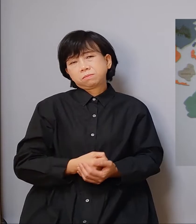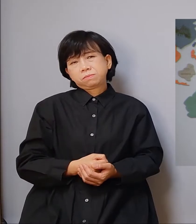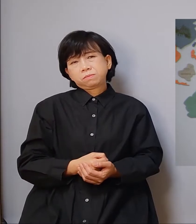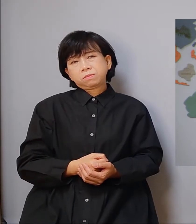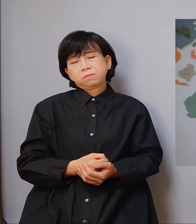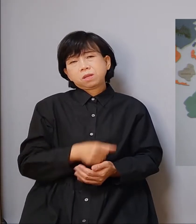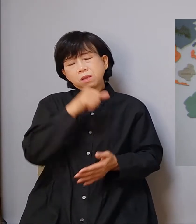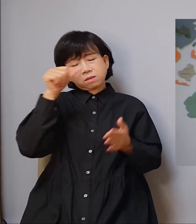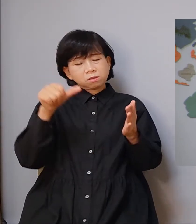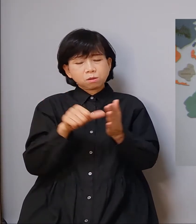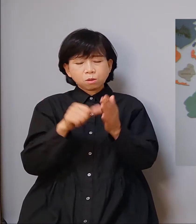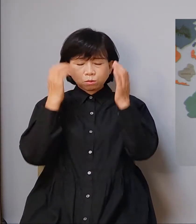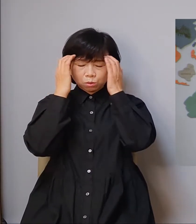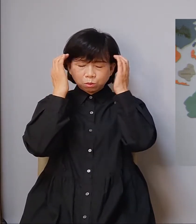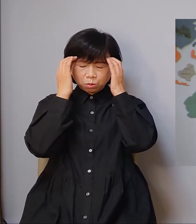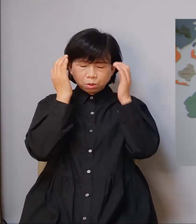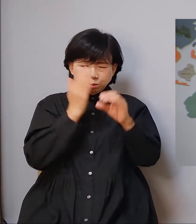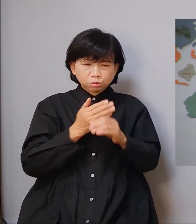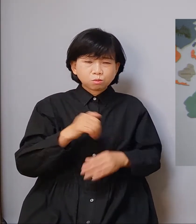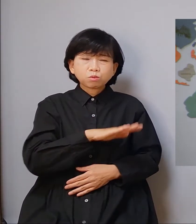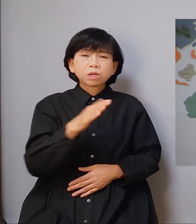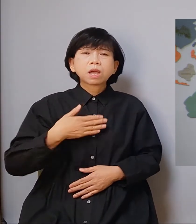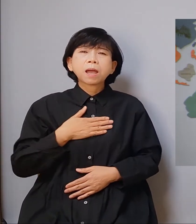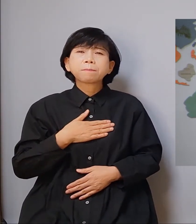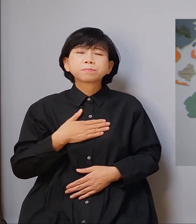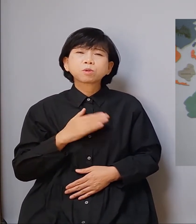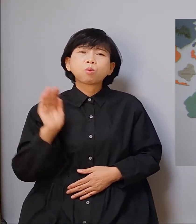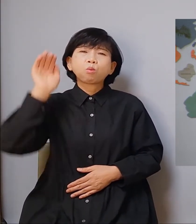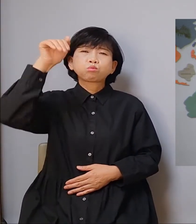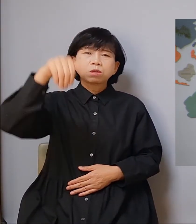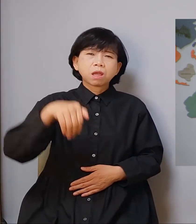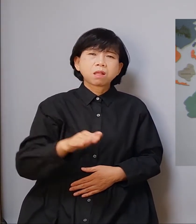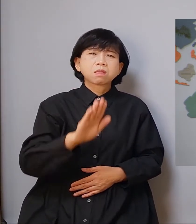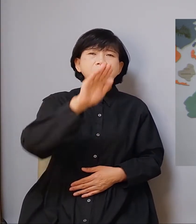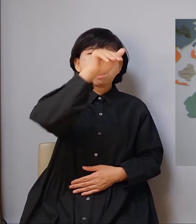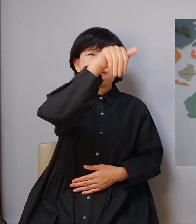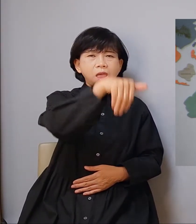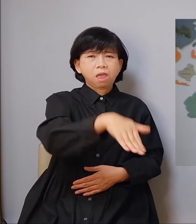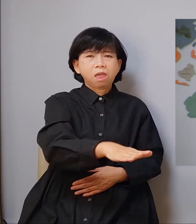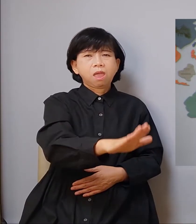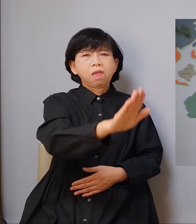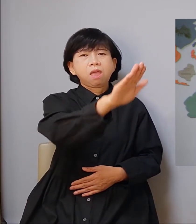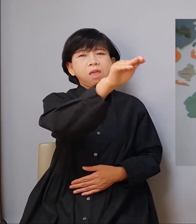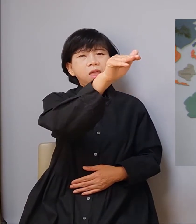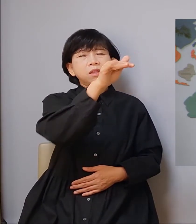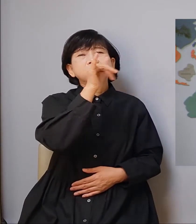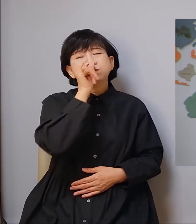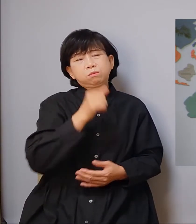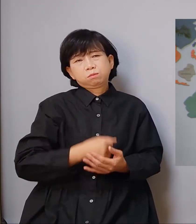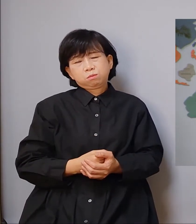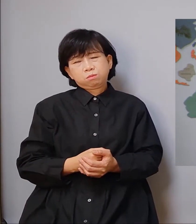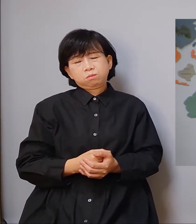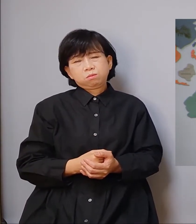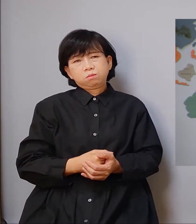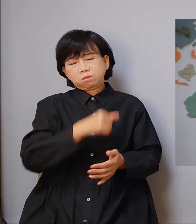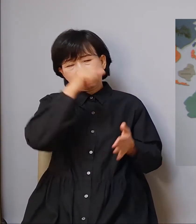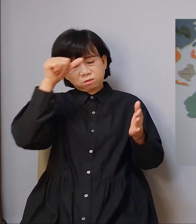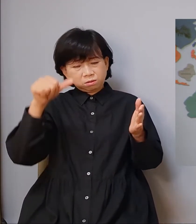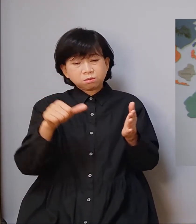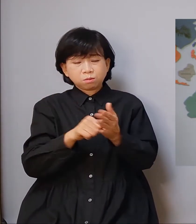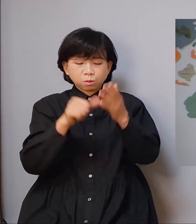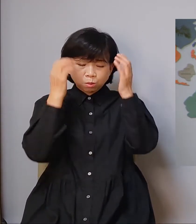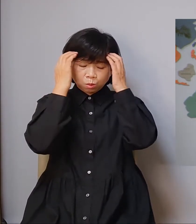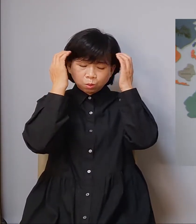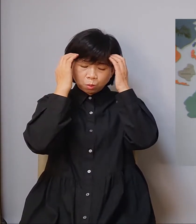앞에서 여러분, 우리의 감정은요 오르락 내리락 합니다. 아무리 신앙이 좋은 사람들이라고 해도 인생의 시련 앞에서